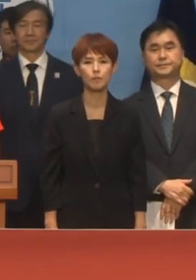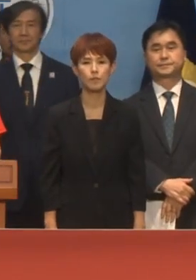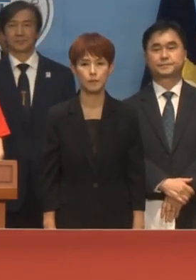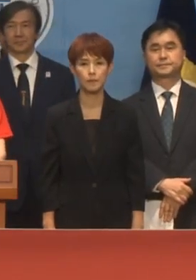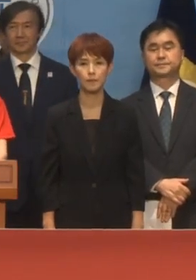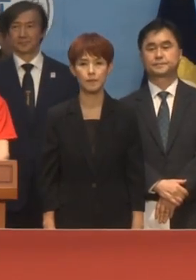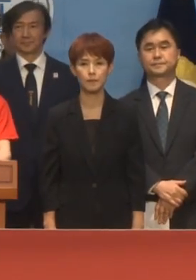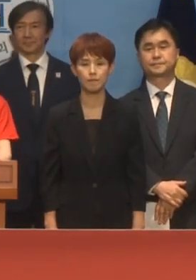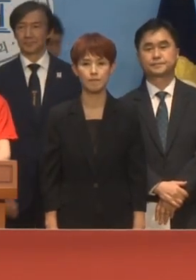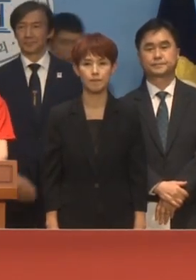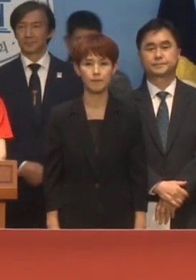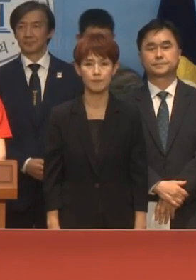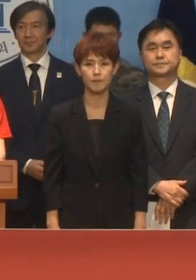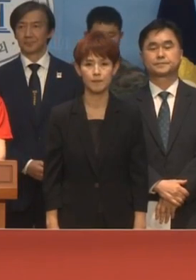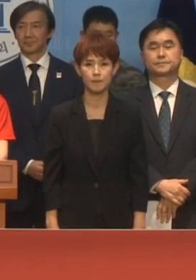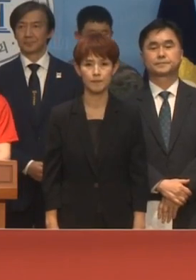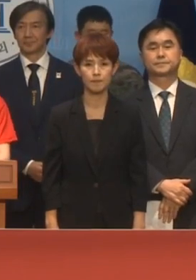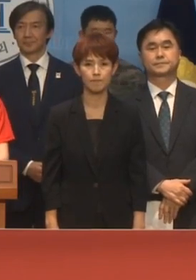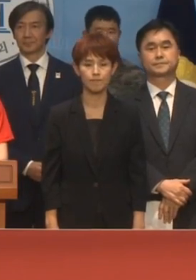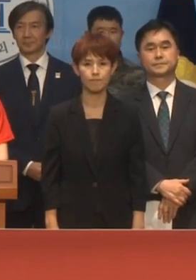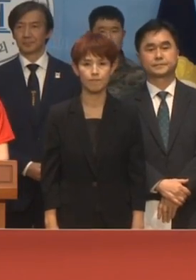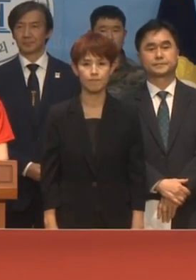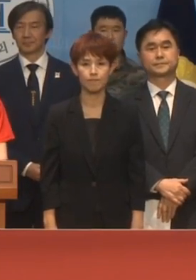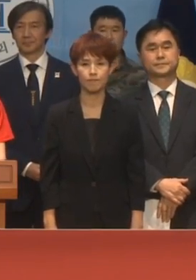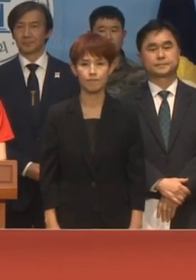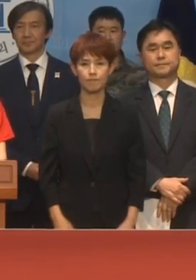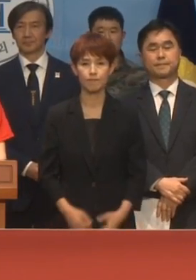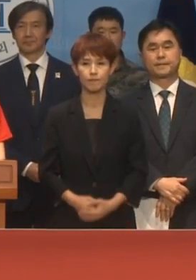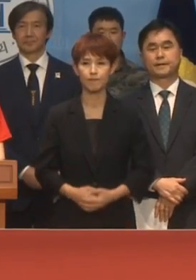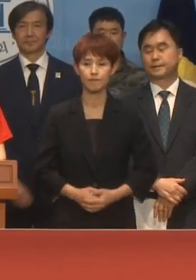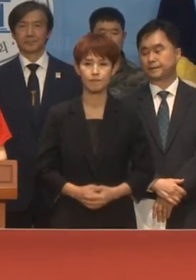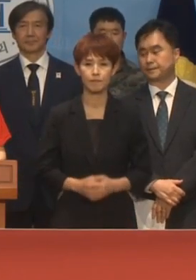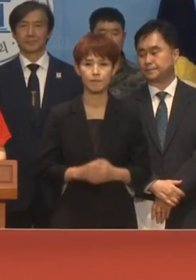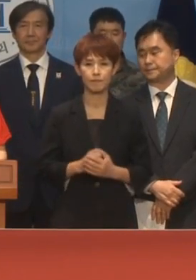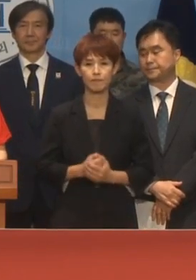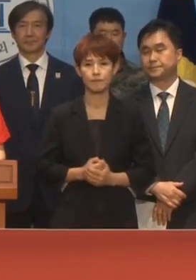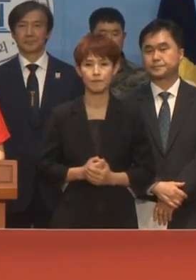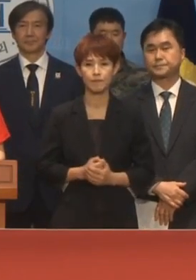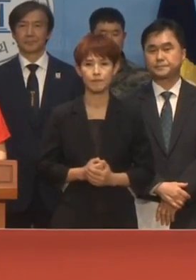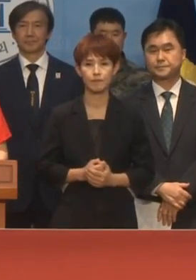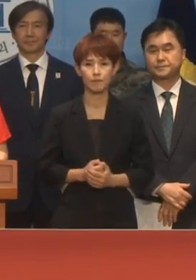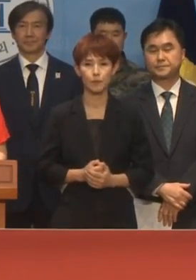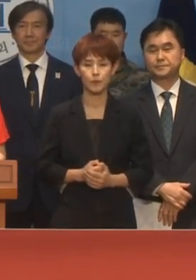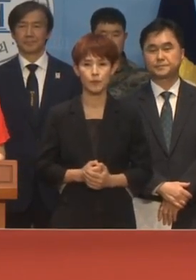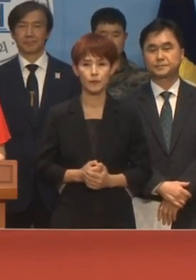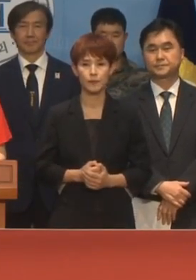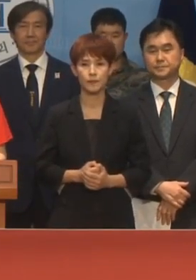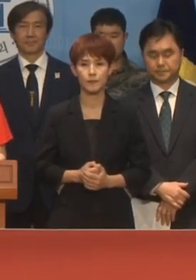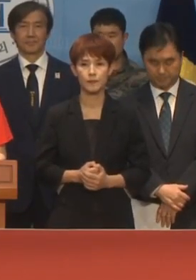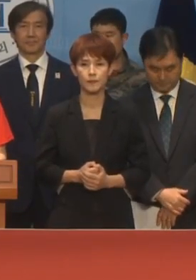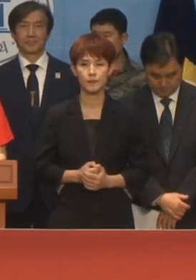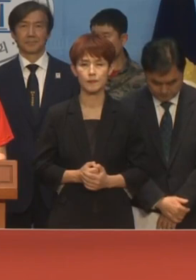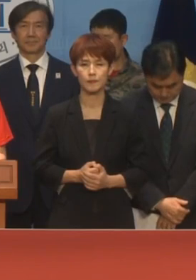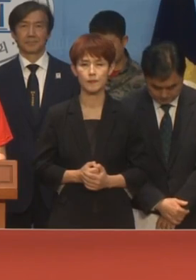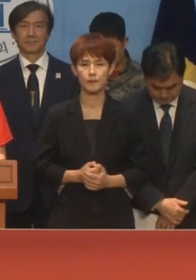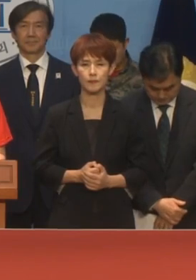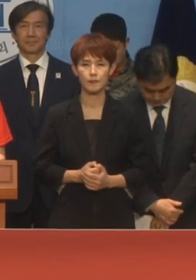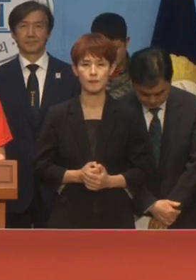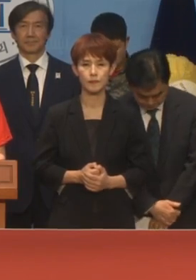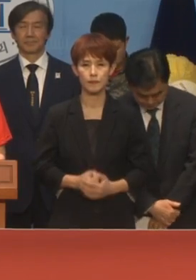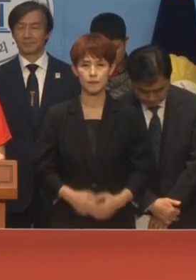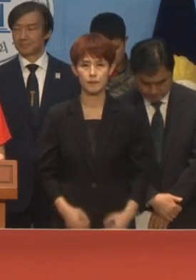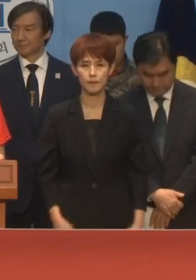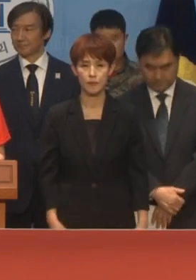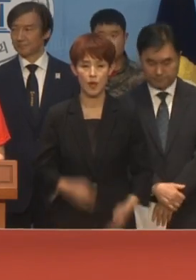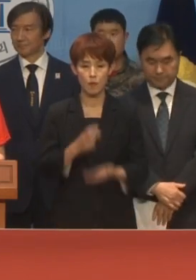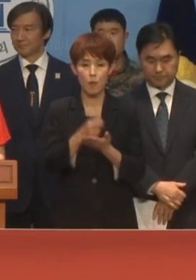네, 마지막으로 저희 피켓하고 사진 촬영이 있기 전에요. 제가 해병대 예비역림대 법률자문역 김규현